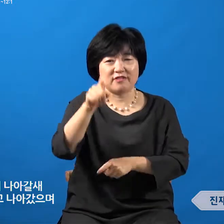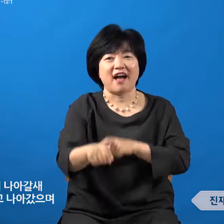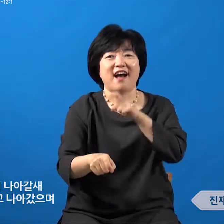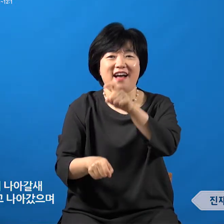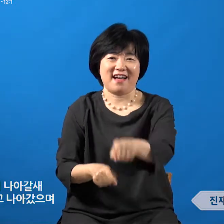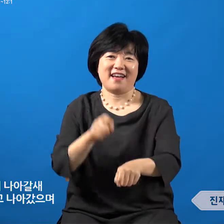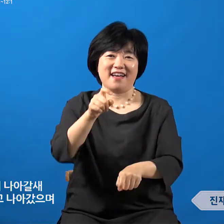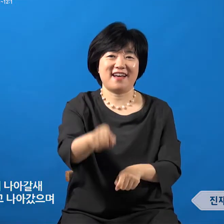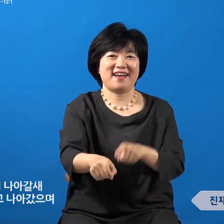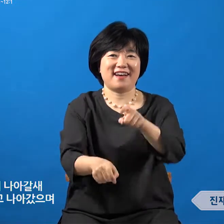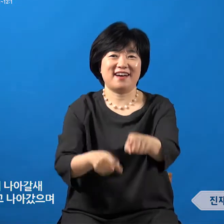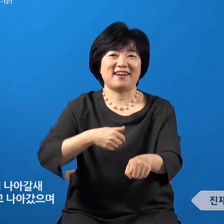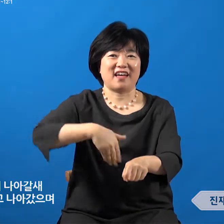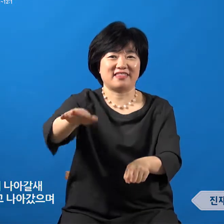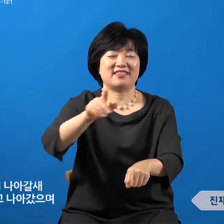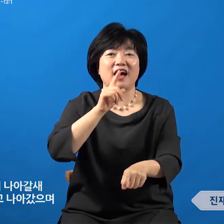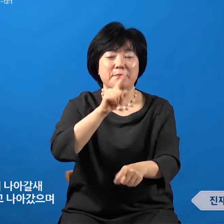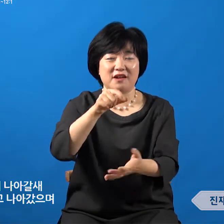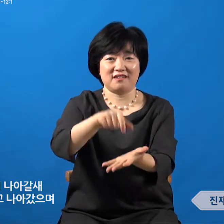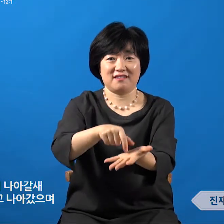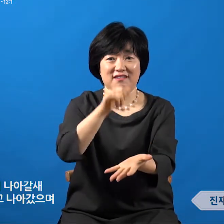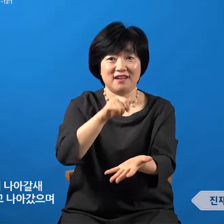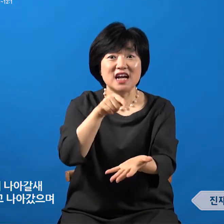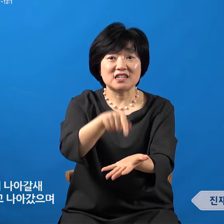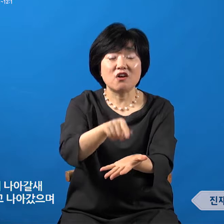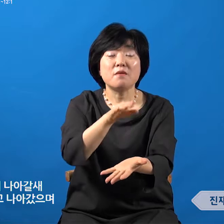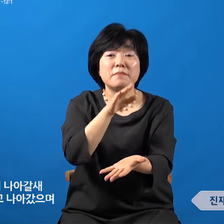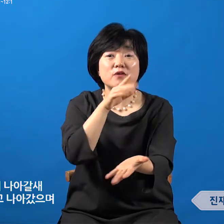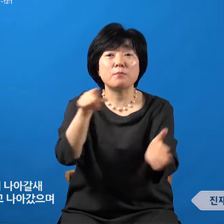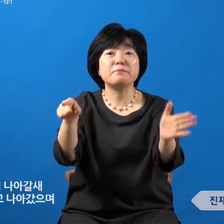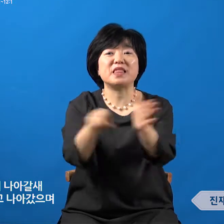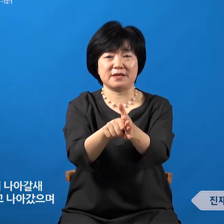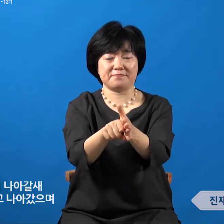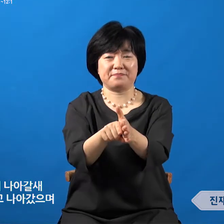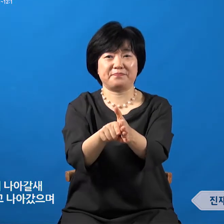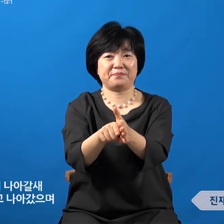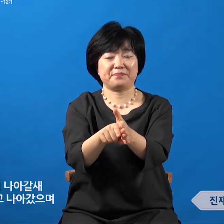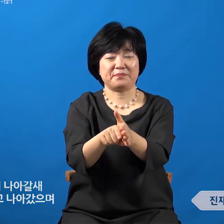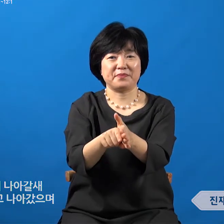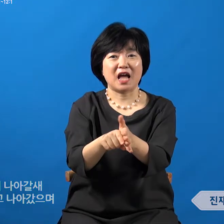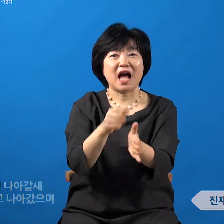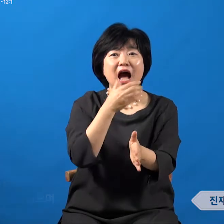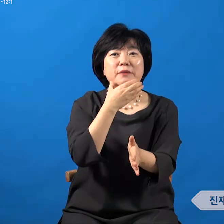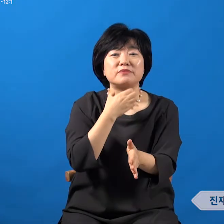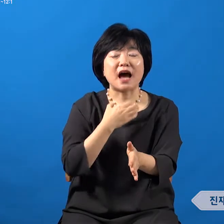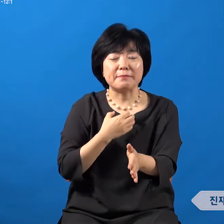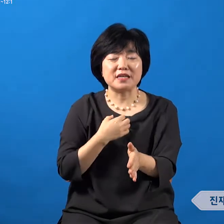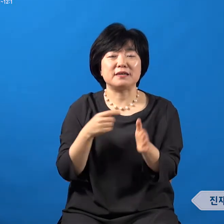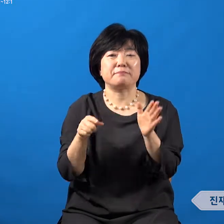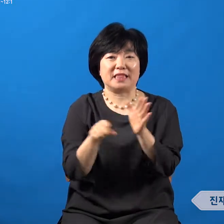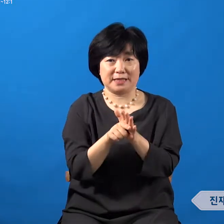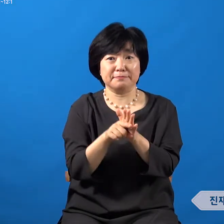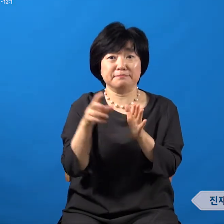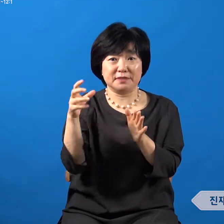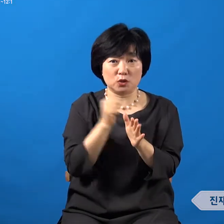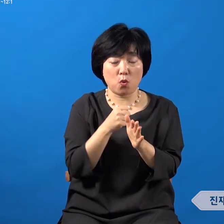그런데 나아갑니다. 성경은 이것을 믿음이다라고 말씀하시며 아브라함이 믿음으로 갈